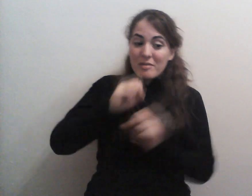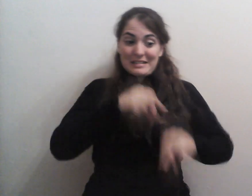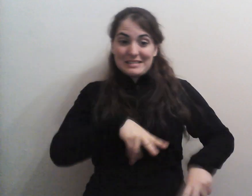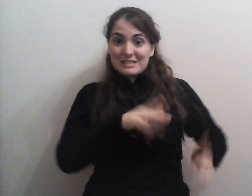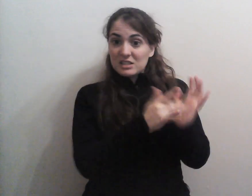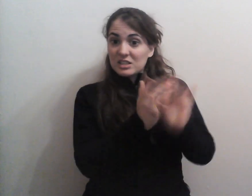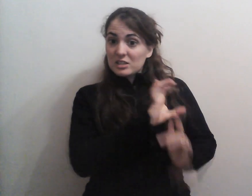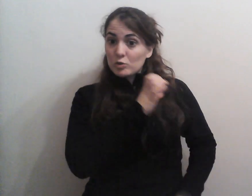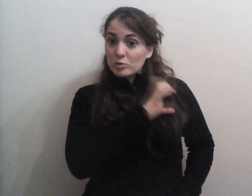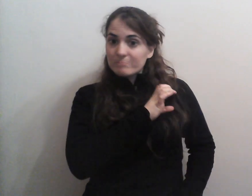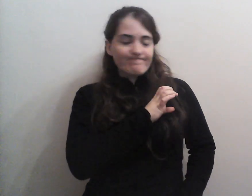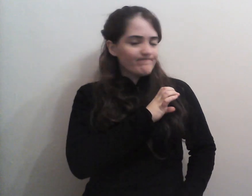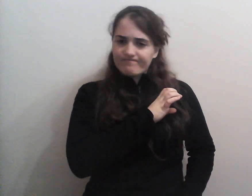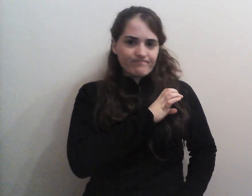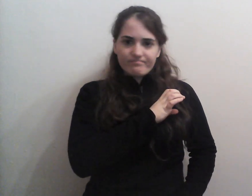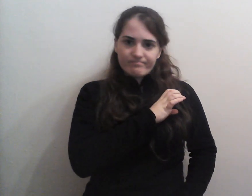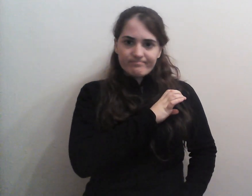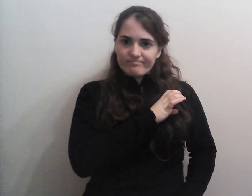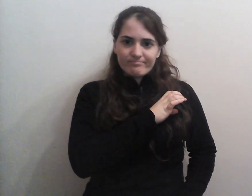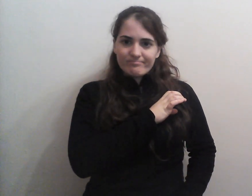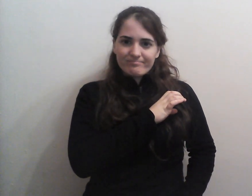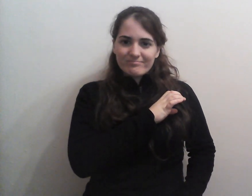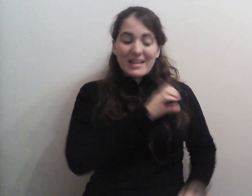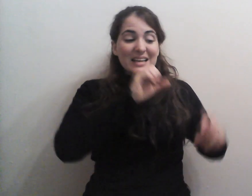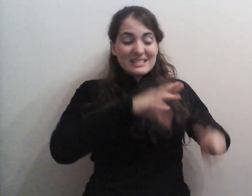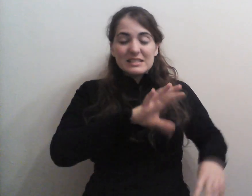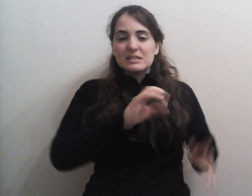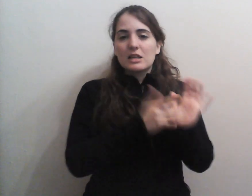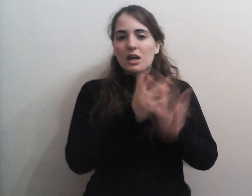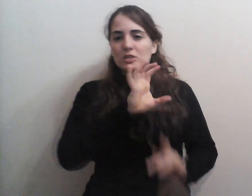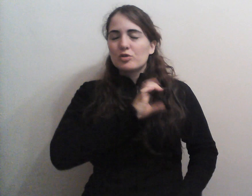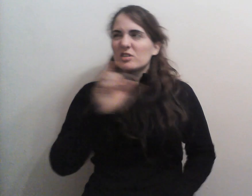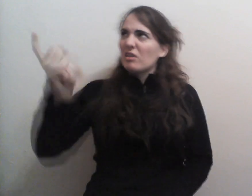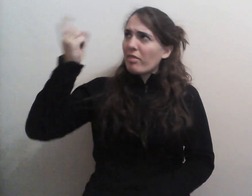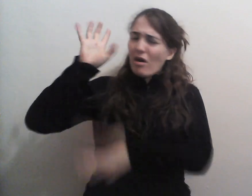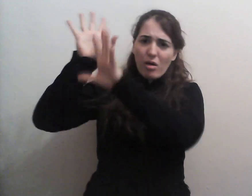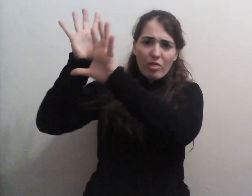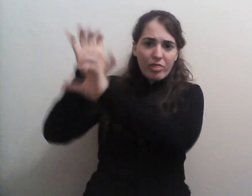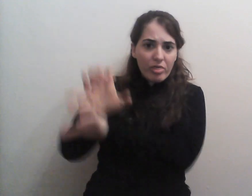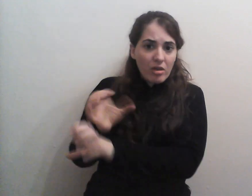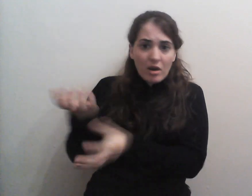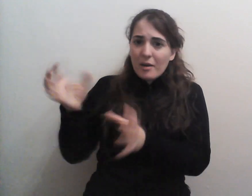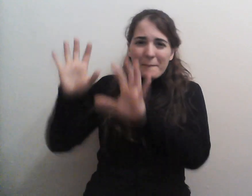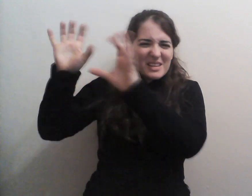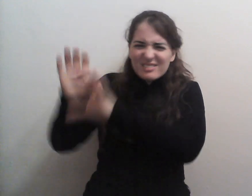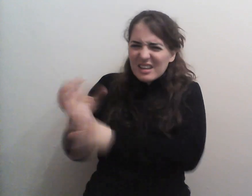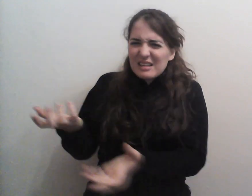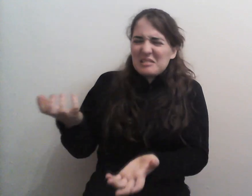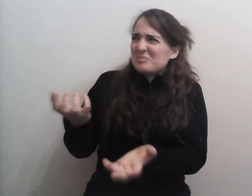Cristo, Dios es el gran desconocido, incógnito. No podemos conocer a Dios. A lo